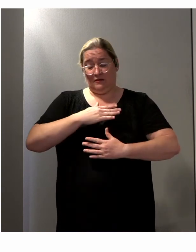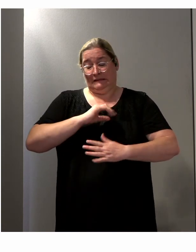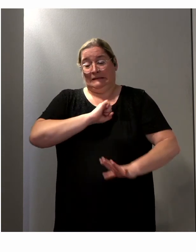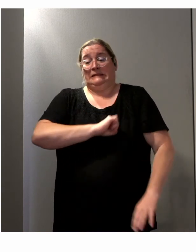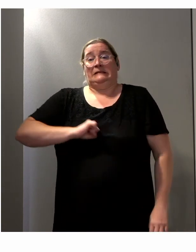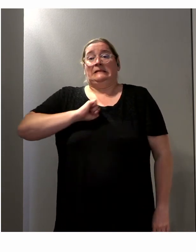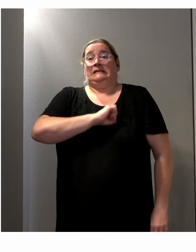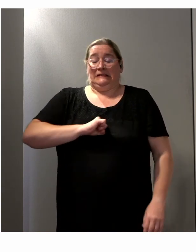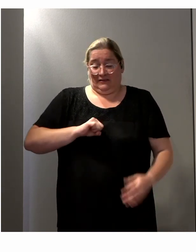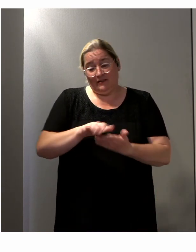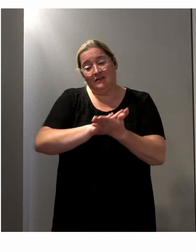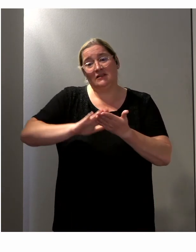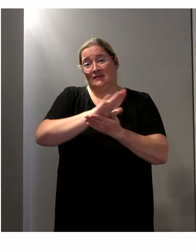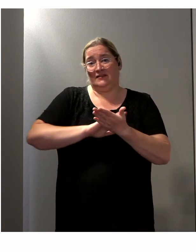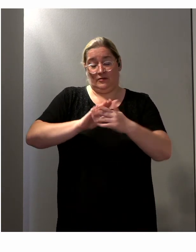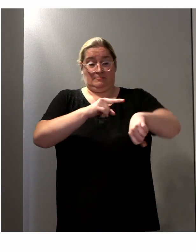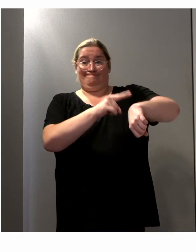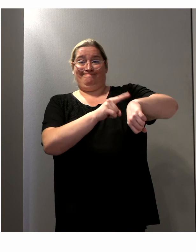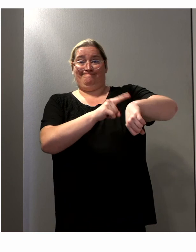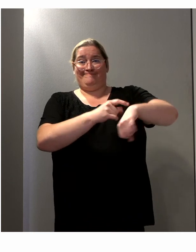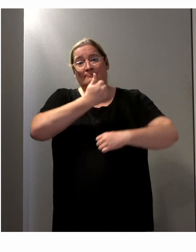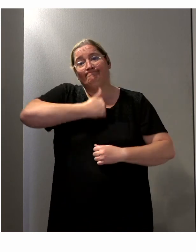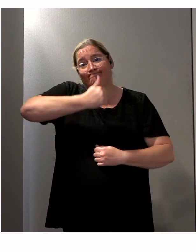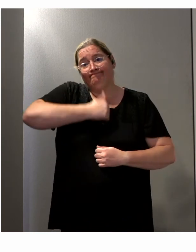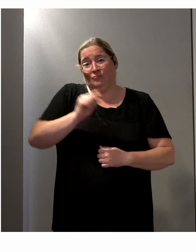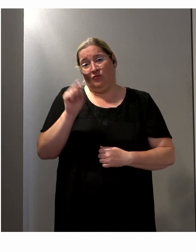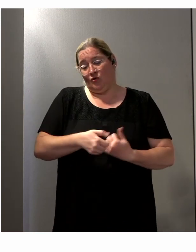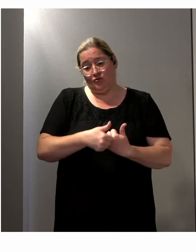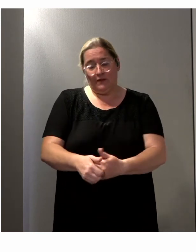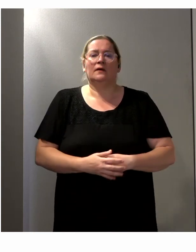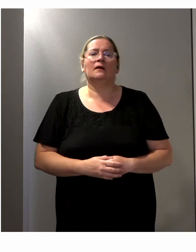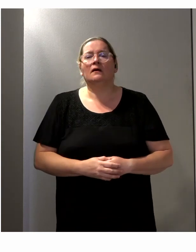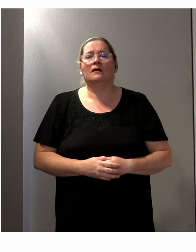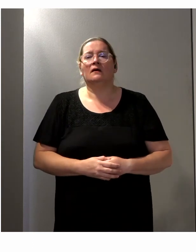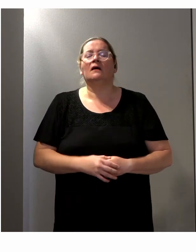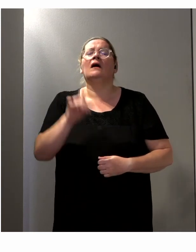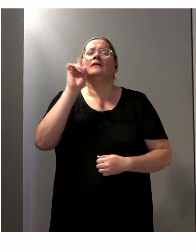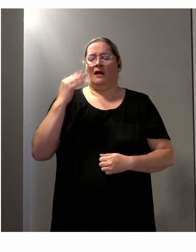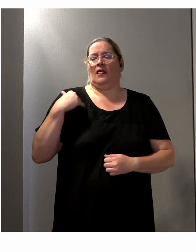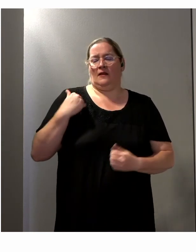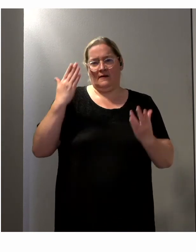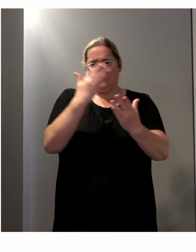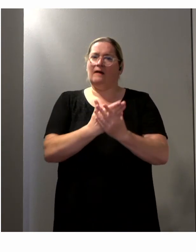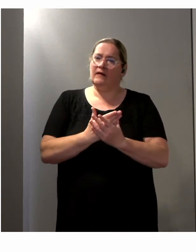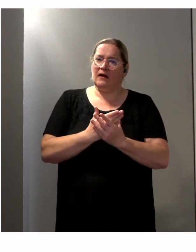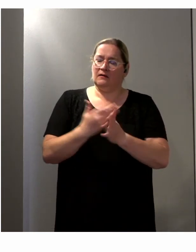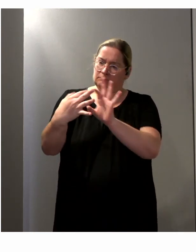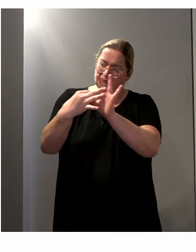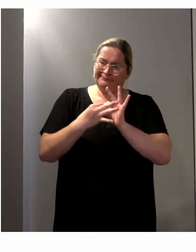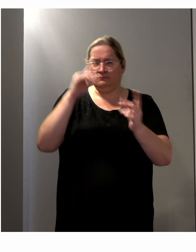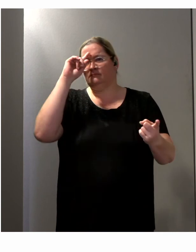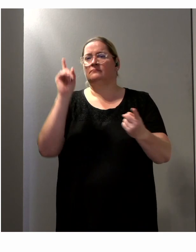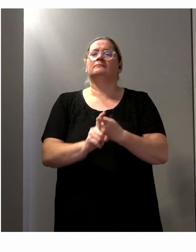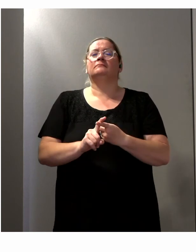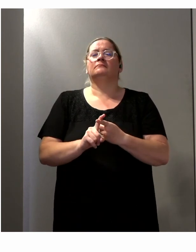devant cette contrainte. Hein. Je rebondis sur ce qu'a dit Pascal en ce qui concerne les assises, puisque